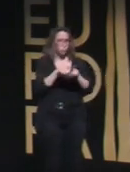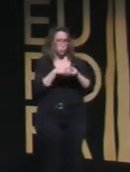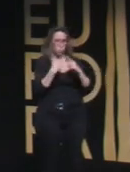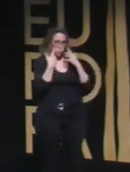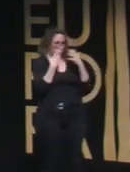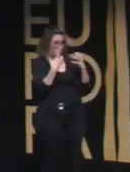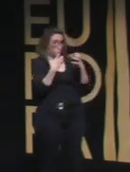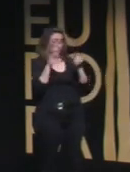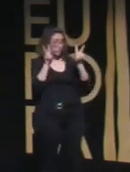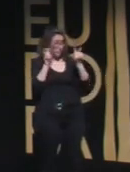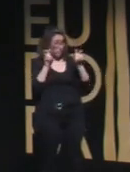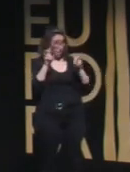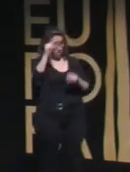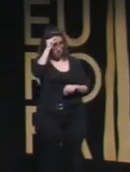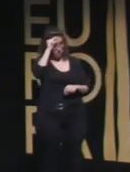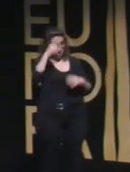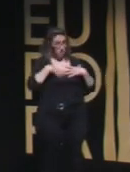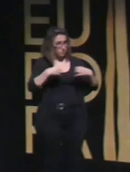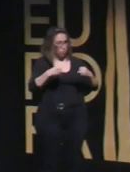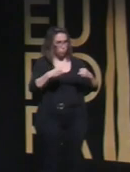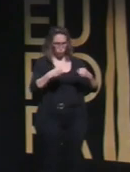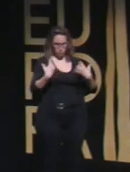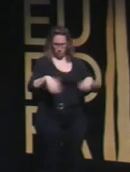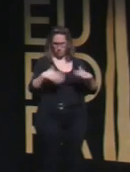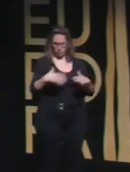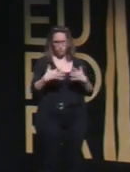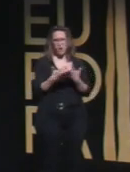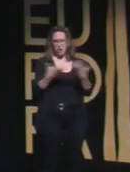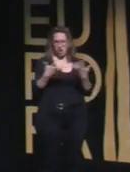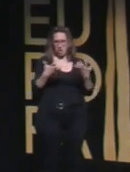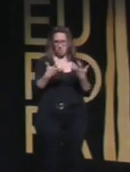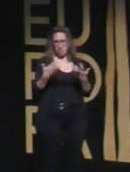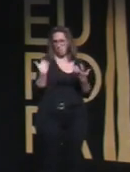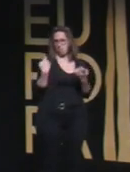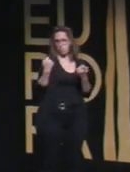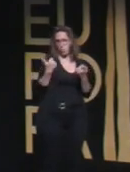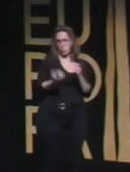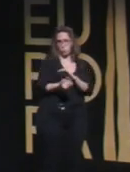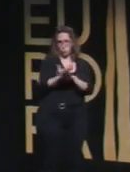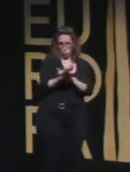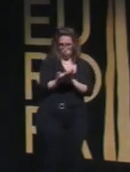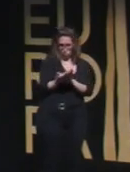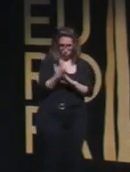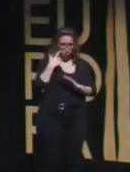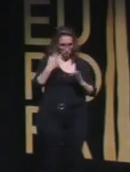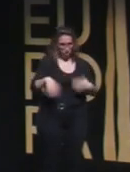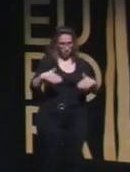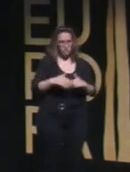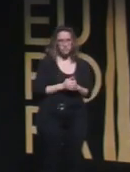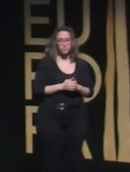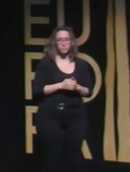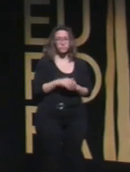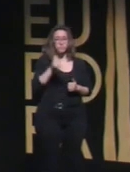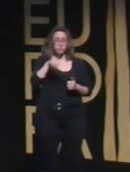salud mental, que no ha estado hasta hace muy poquito en la agenda pública. Precisamente desde el Servicio de Juventud del Ayuntamiento de